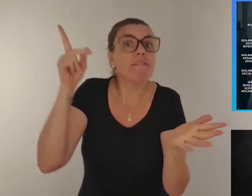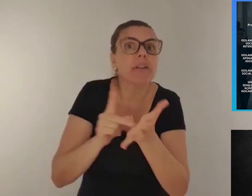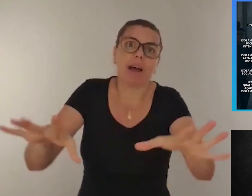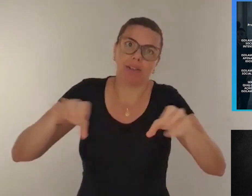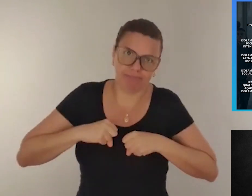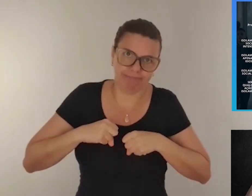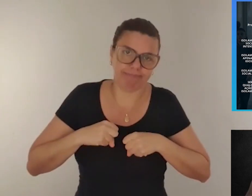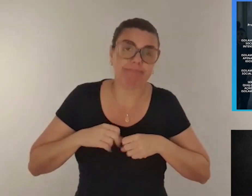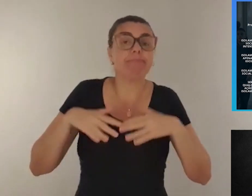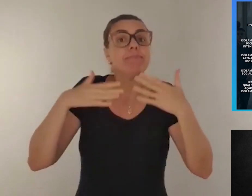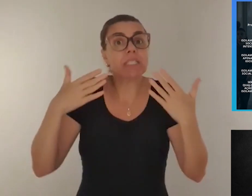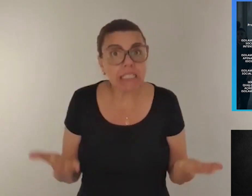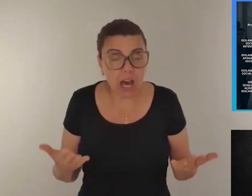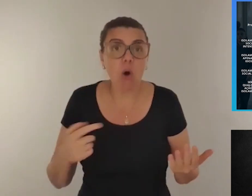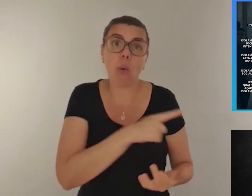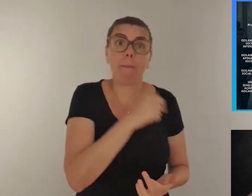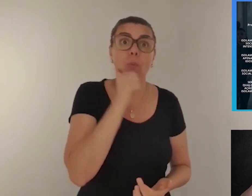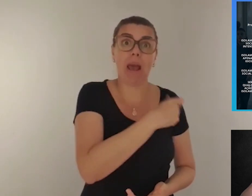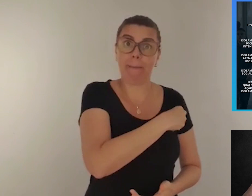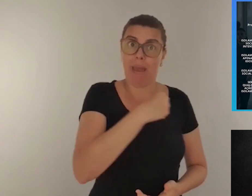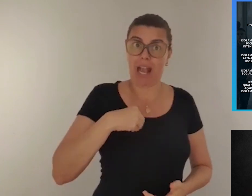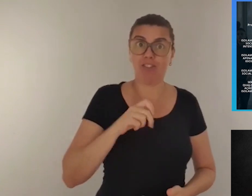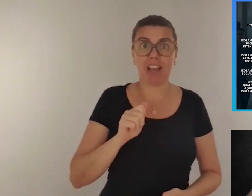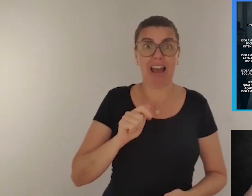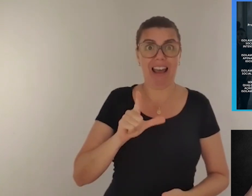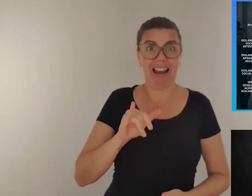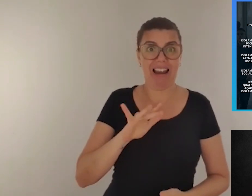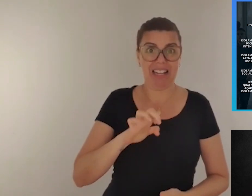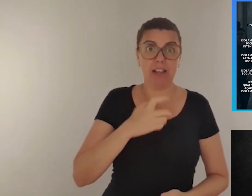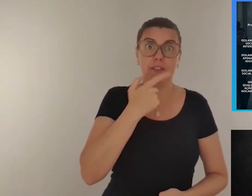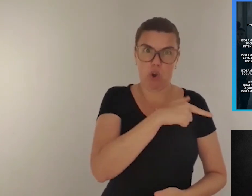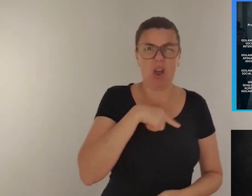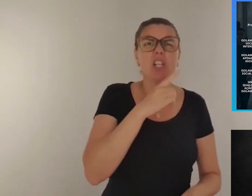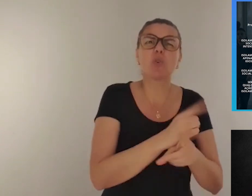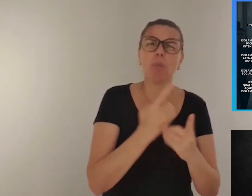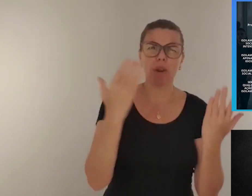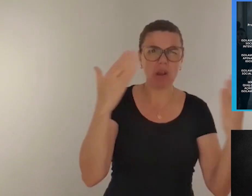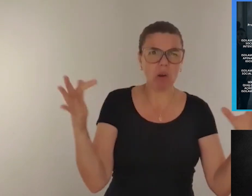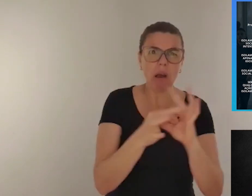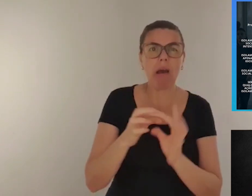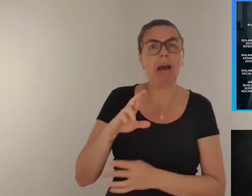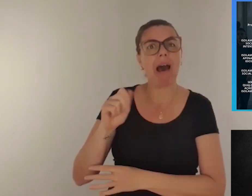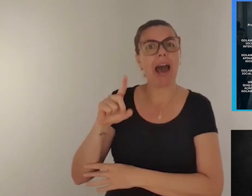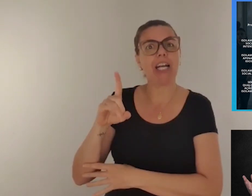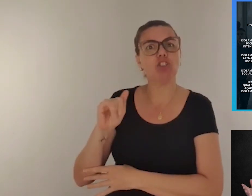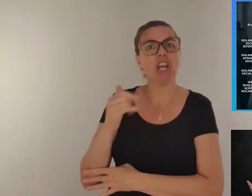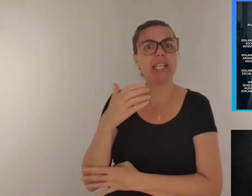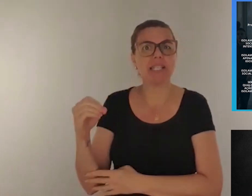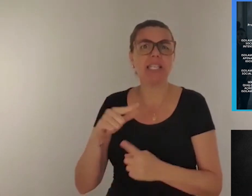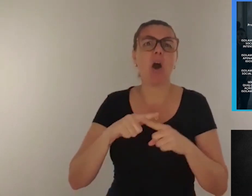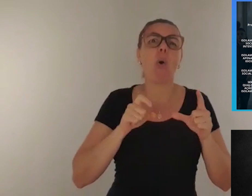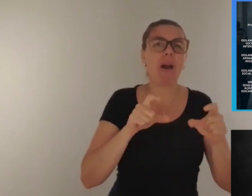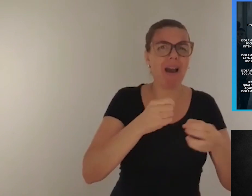e de saber quantas pessoas realmente estão infectadas. Então, como disse a médica epidemiologista Alice Stewart, que foi quem descobriu a ligação